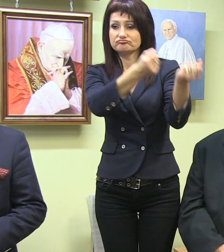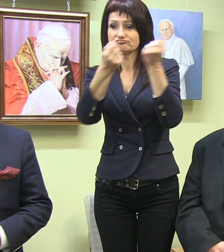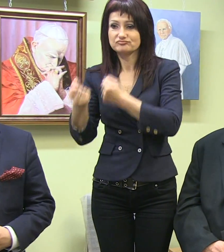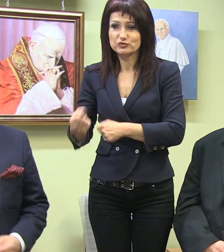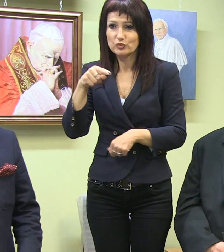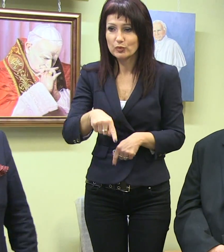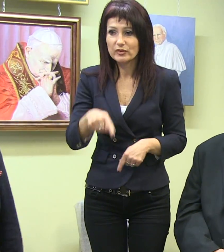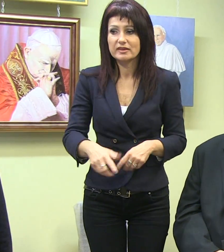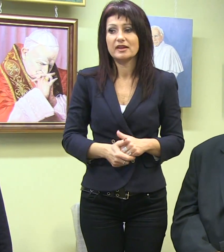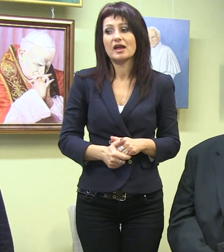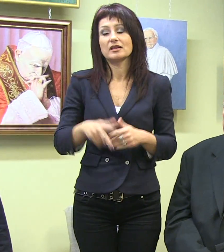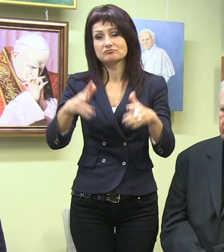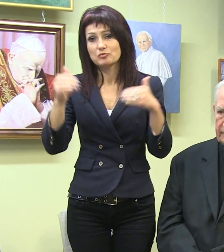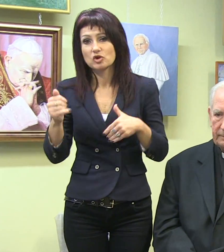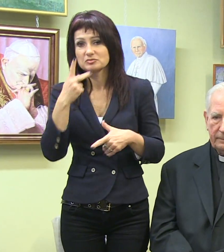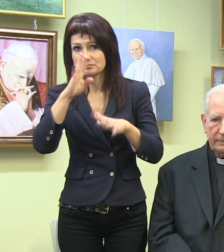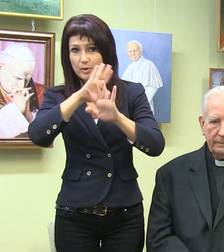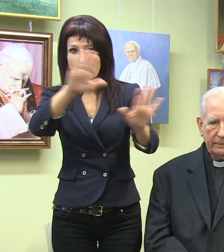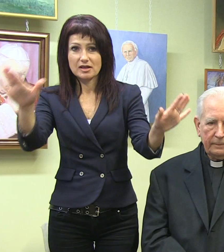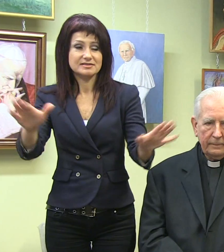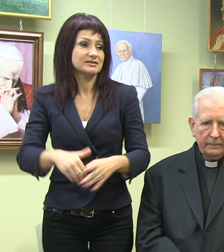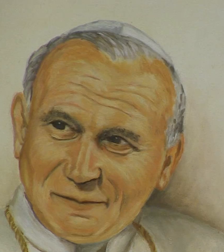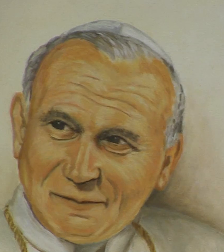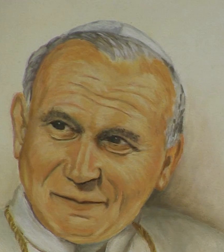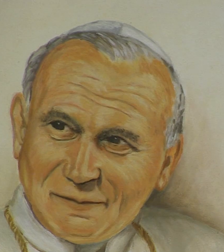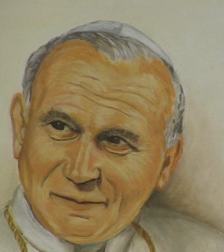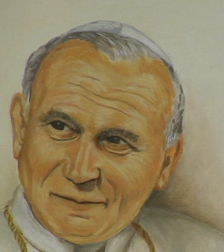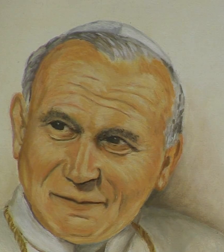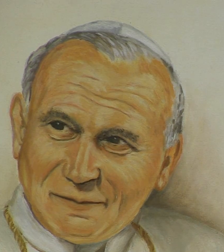Przynieśliście je tutaj i możemy je pokazać.